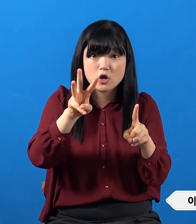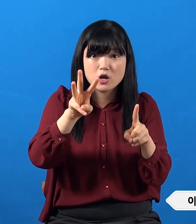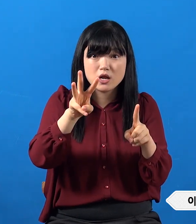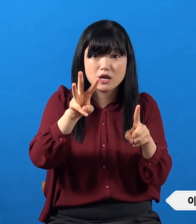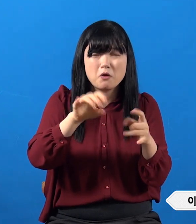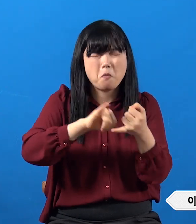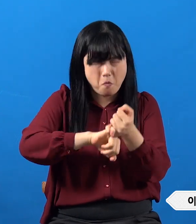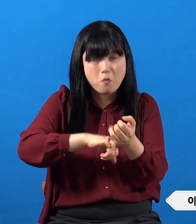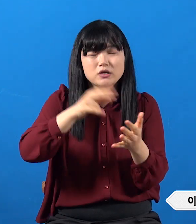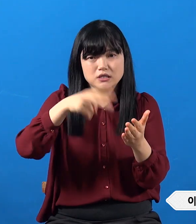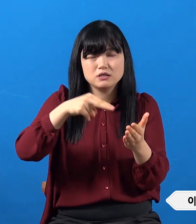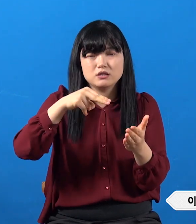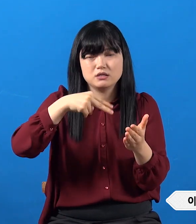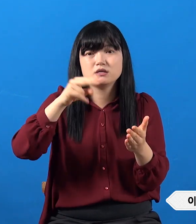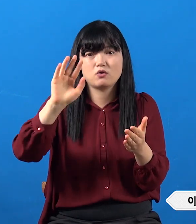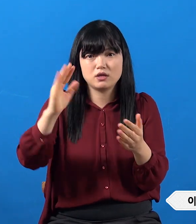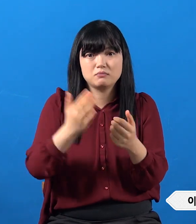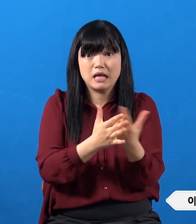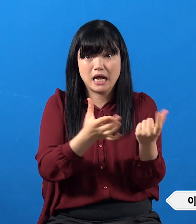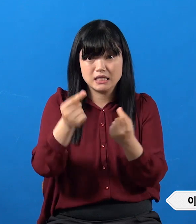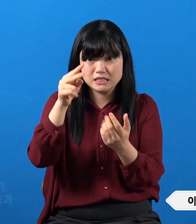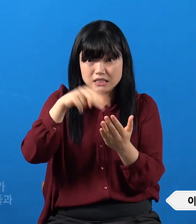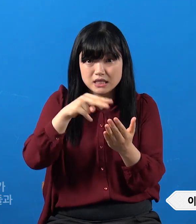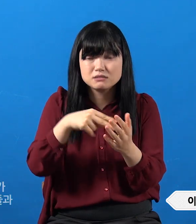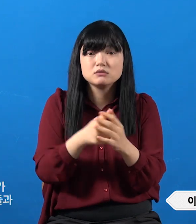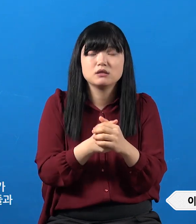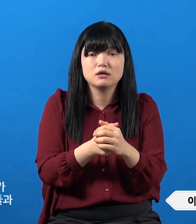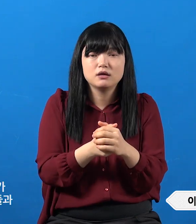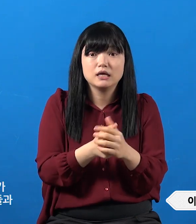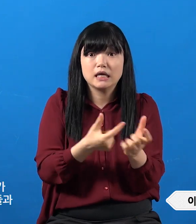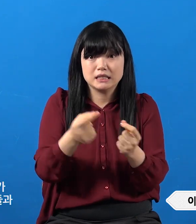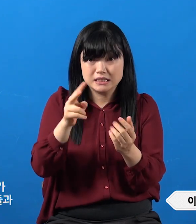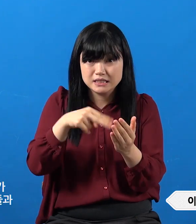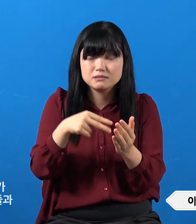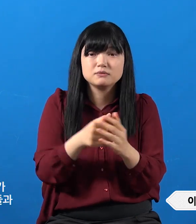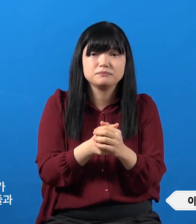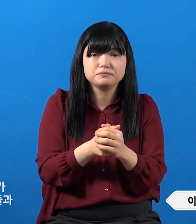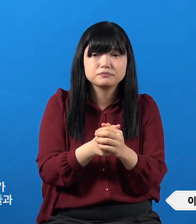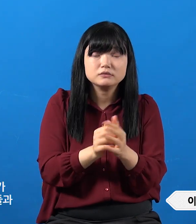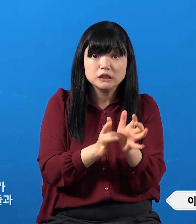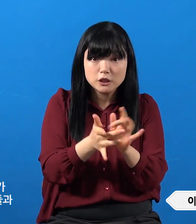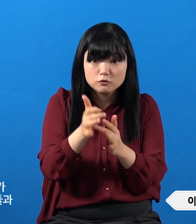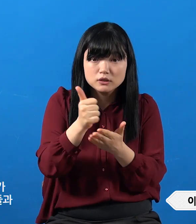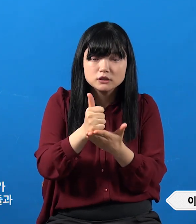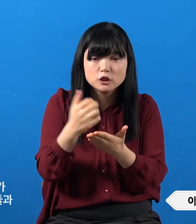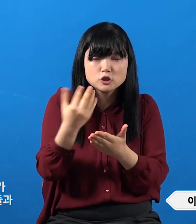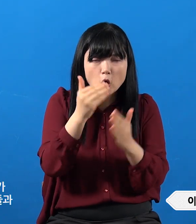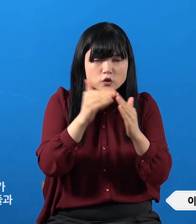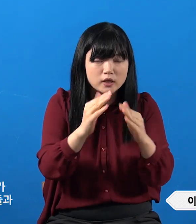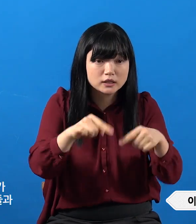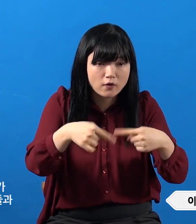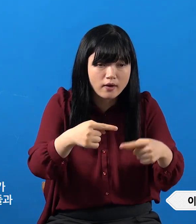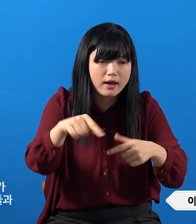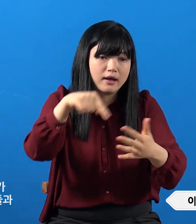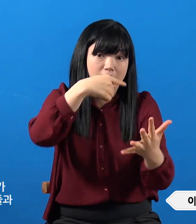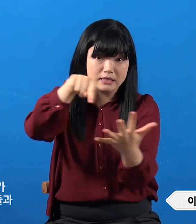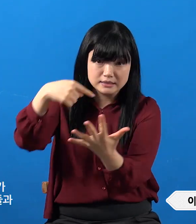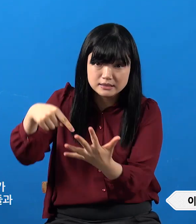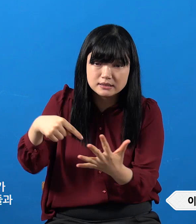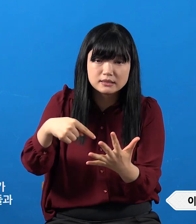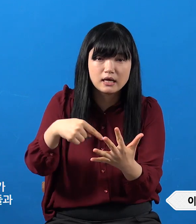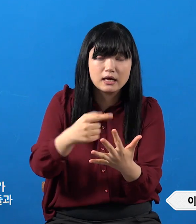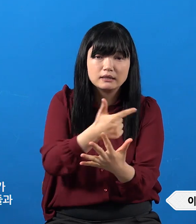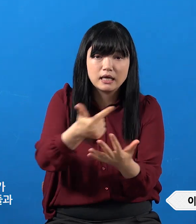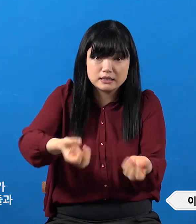23절을 반드시 읽으셔야 합니다. 우리 같이 읽도록 하겠습니다. 함께 시작. 예수께서 성전에 들어가